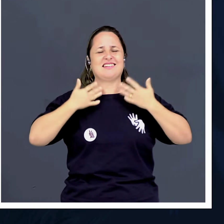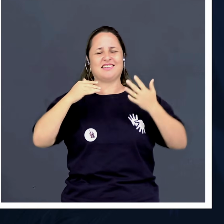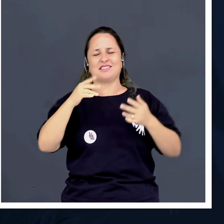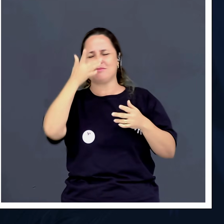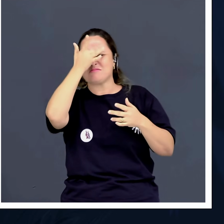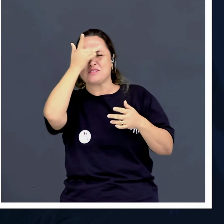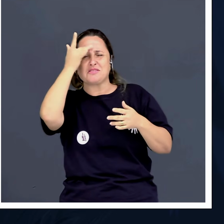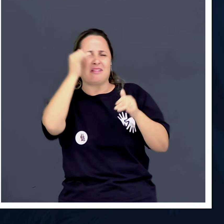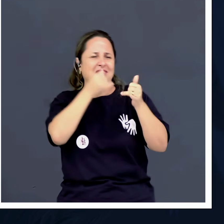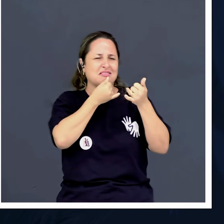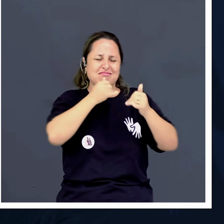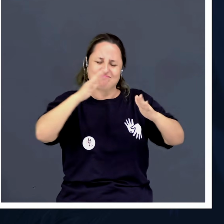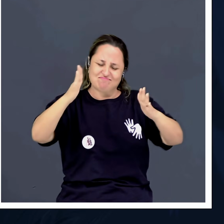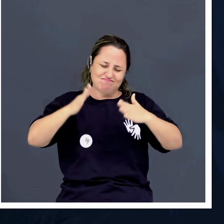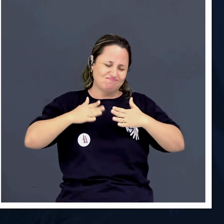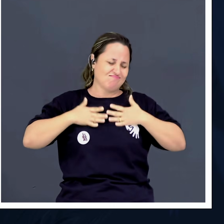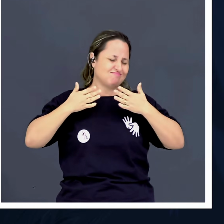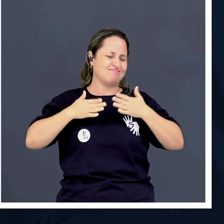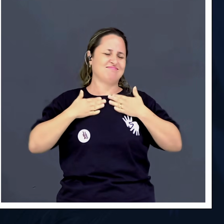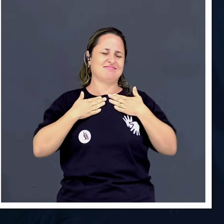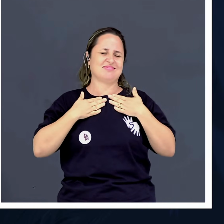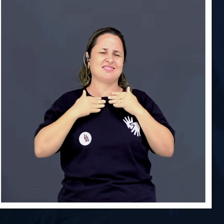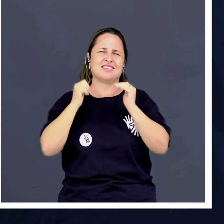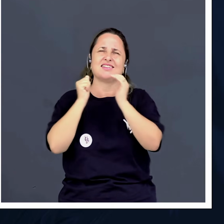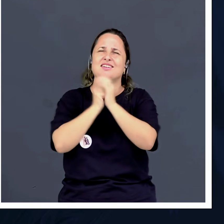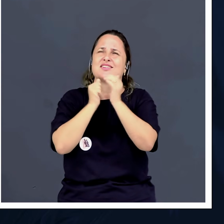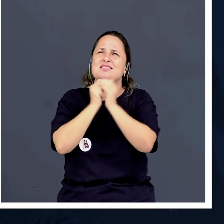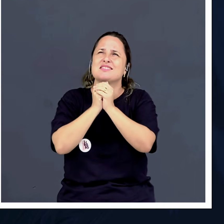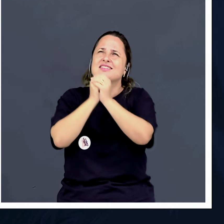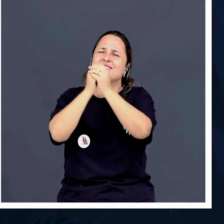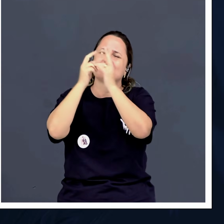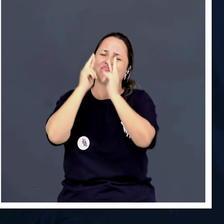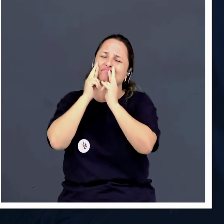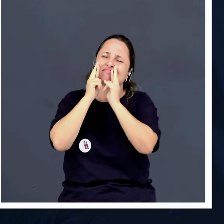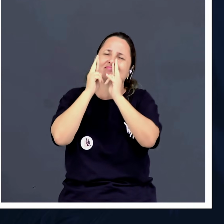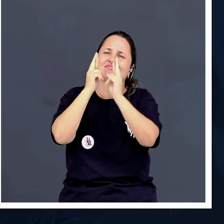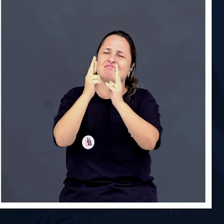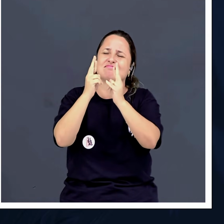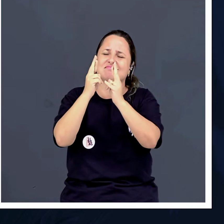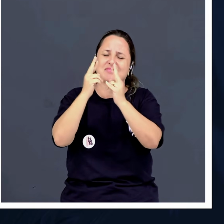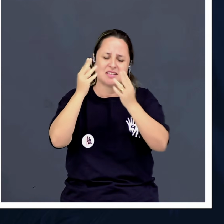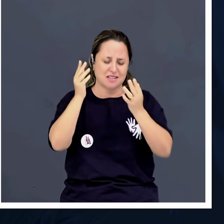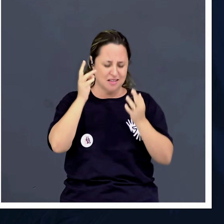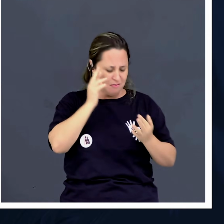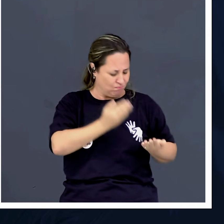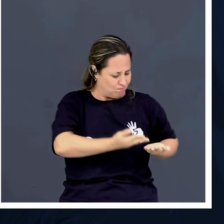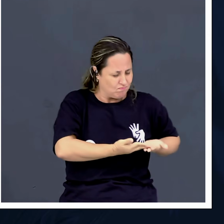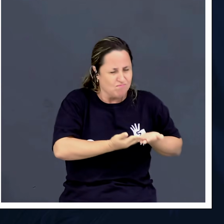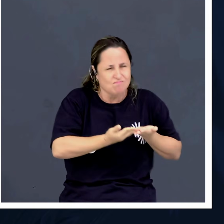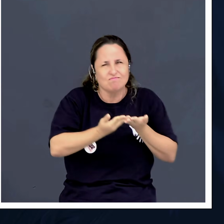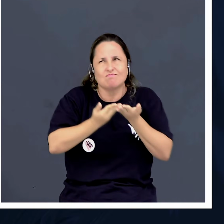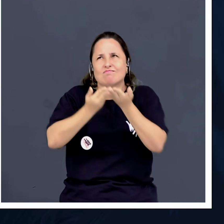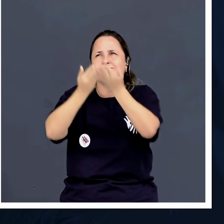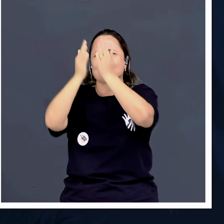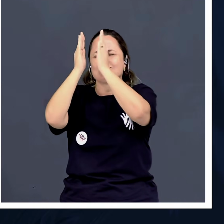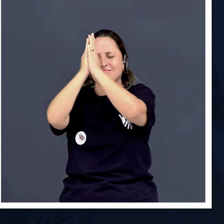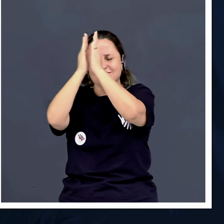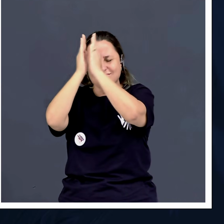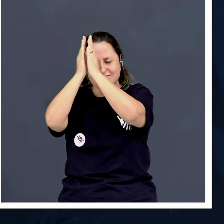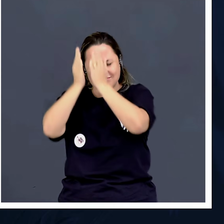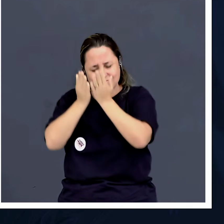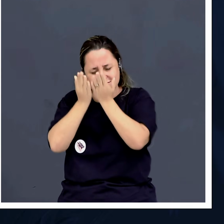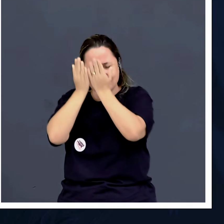triste. Oh, Senhor, atende as petições dos seus filhos e recebe, Senhor, a nossa